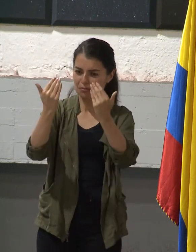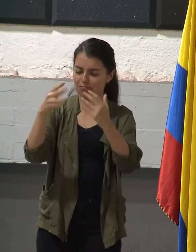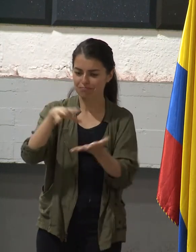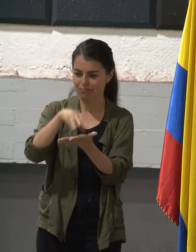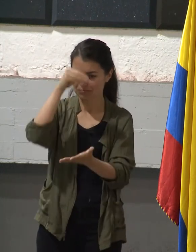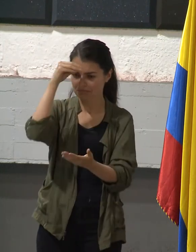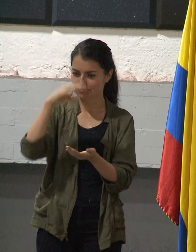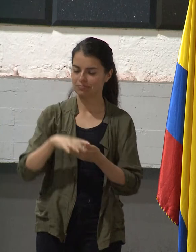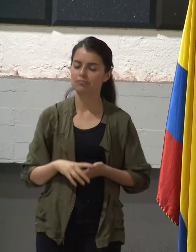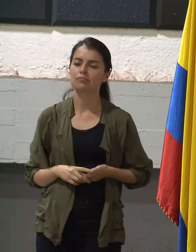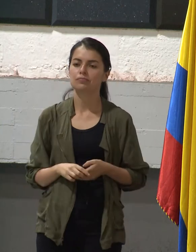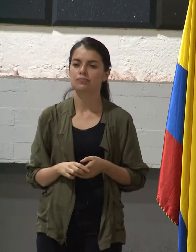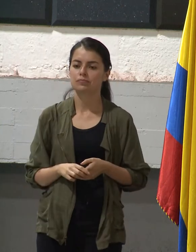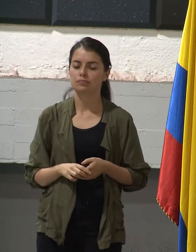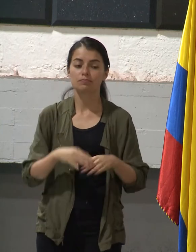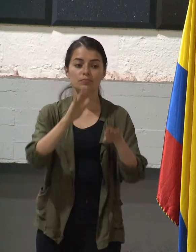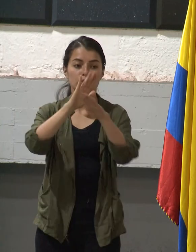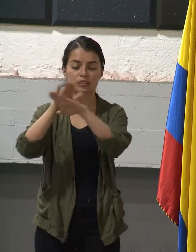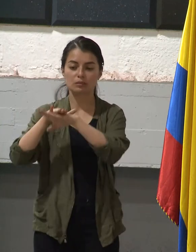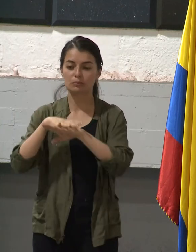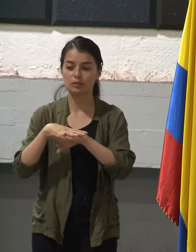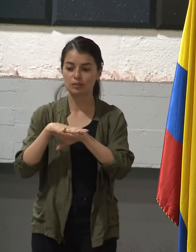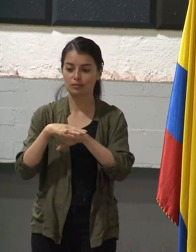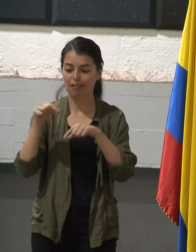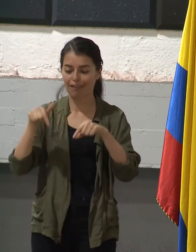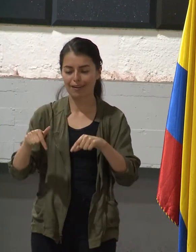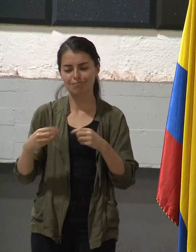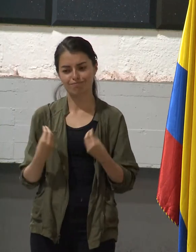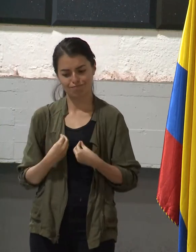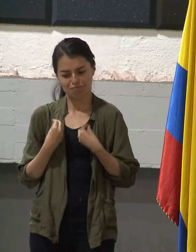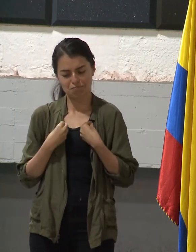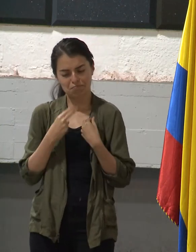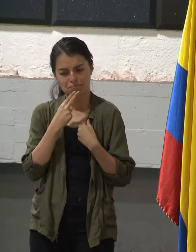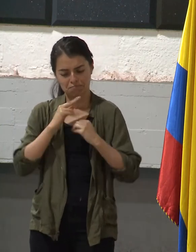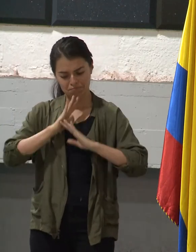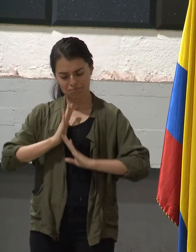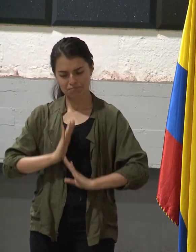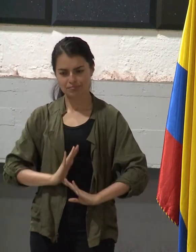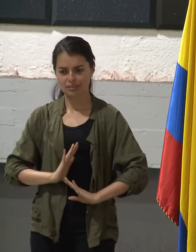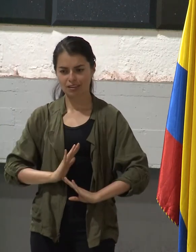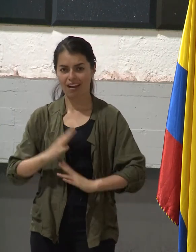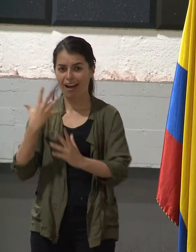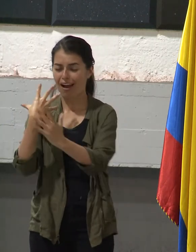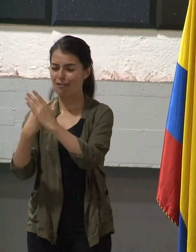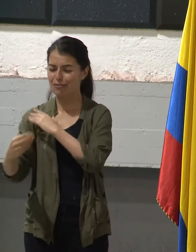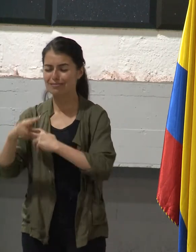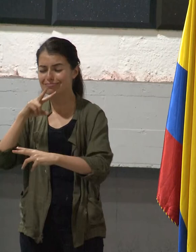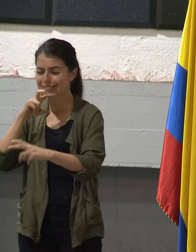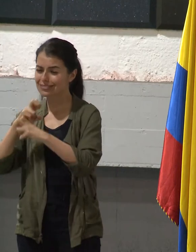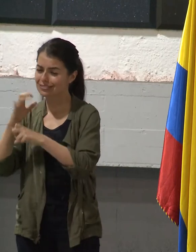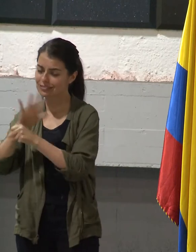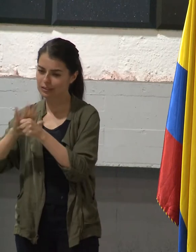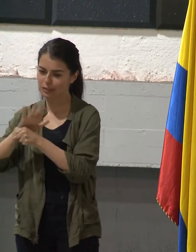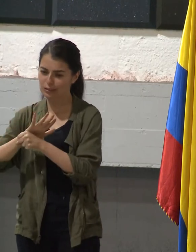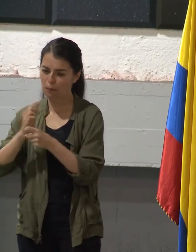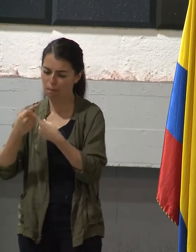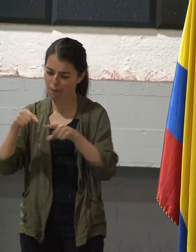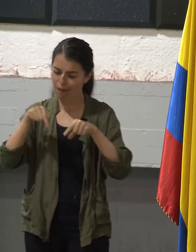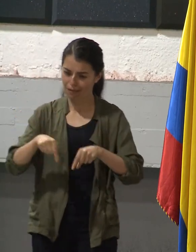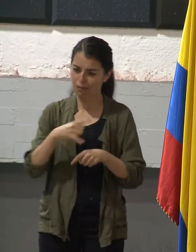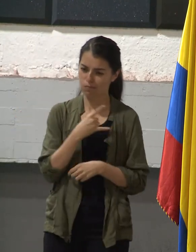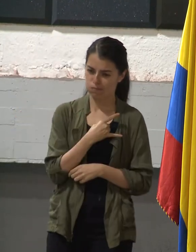vivir en armonía afuera las cosas no son fáciles pero podemos hacerlas no tan difíciles aquí adentro